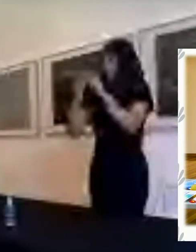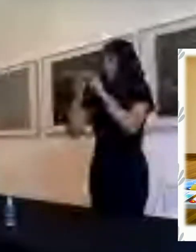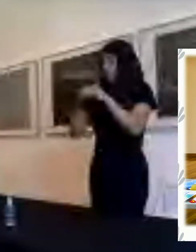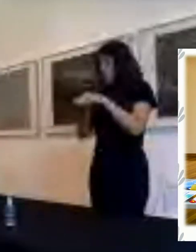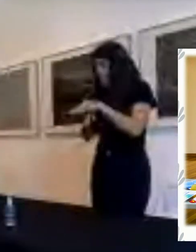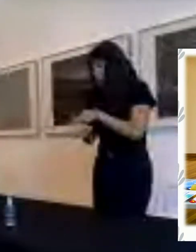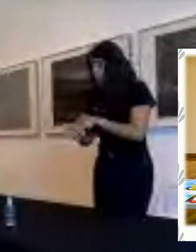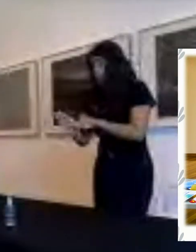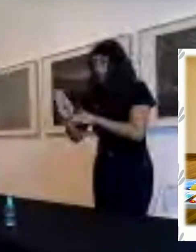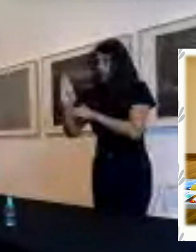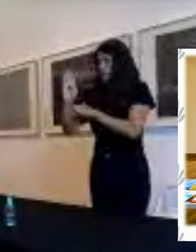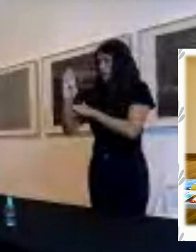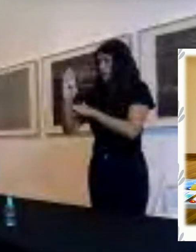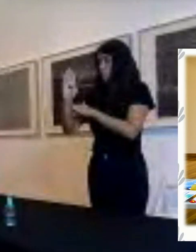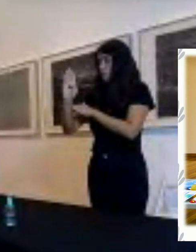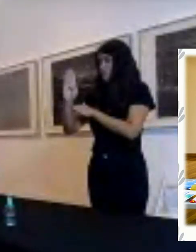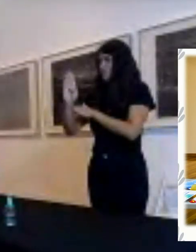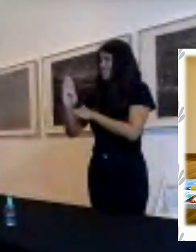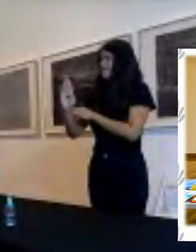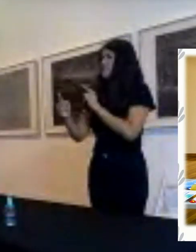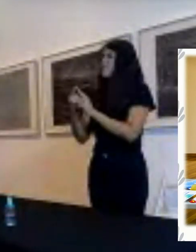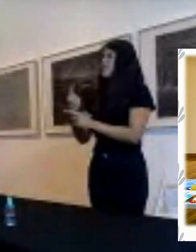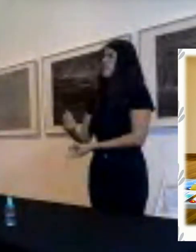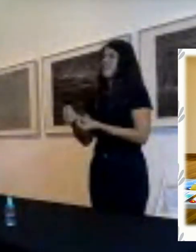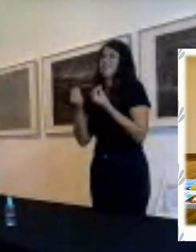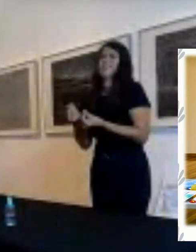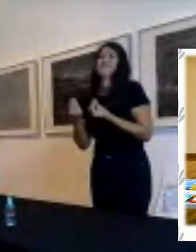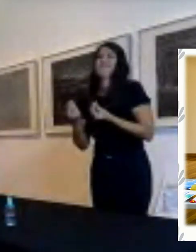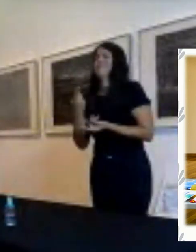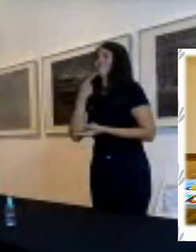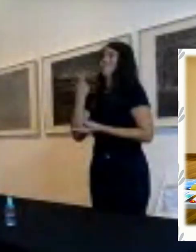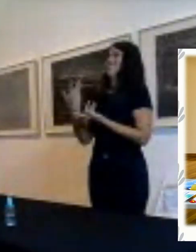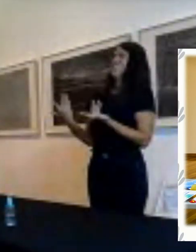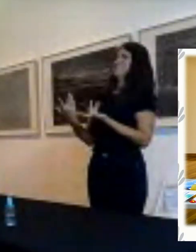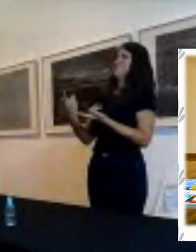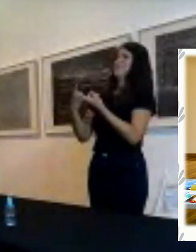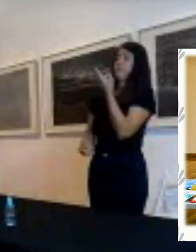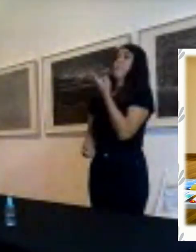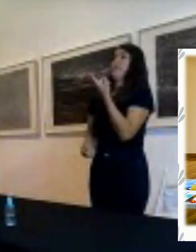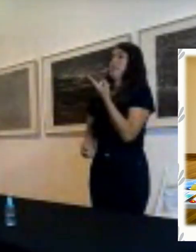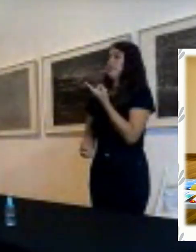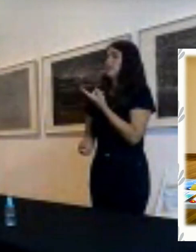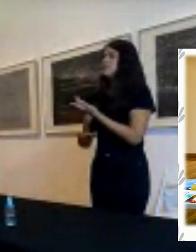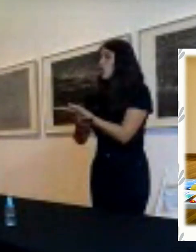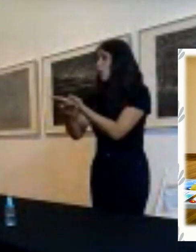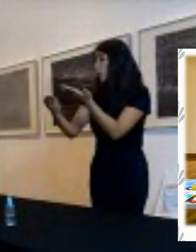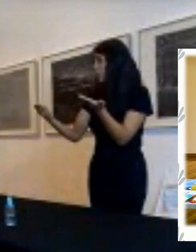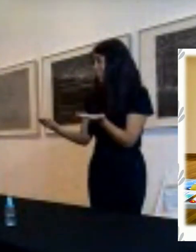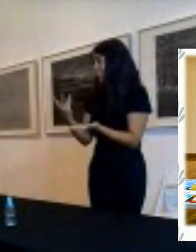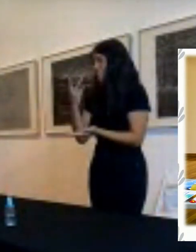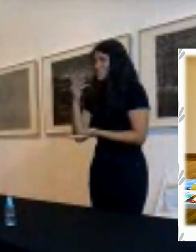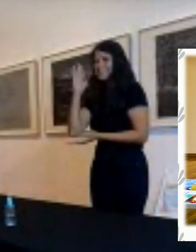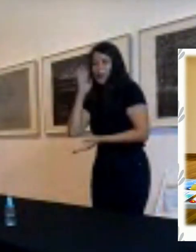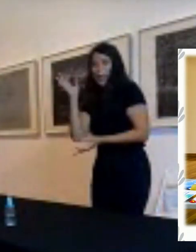museo, ¿qué es esto? Lo primero que decimos, ¿qué es esto? ¿De qué se trata? Si ustedes vieran los